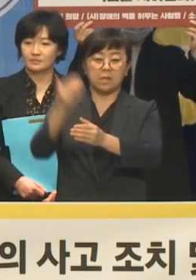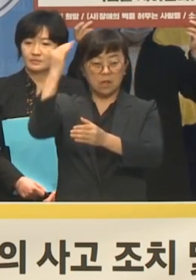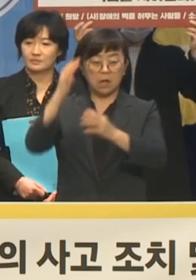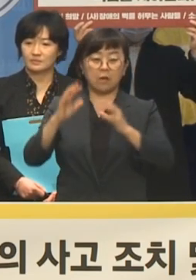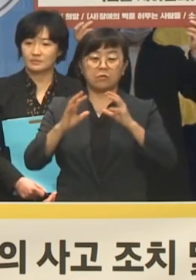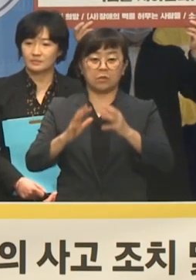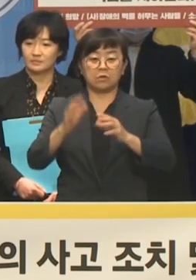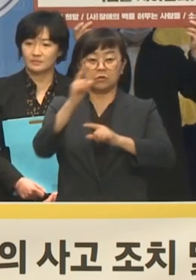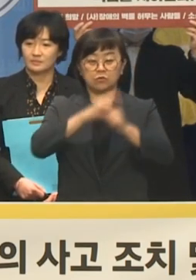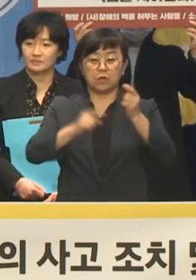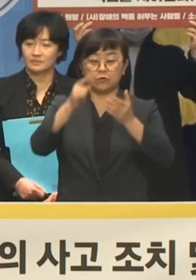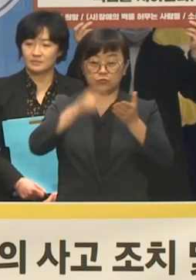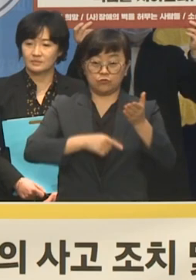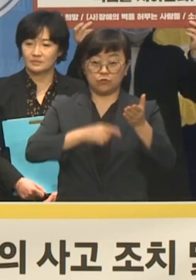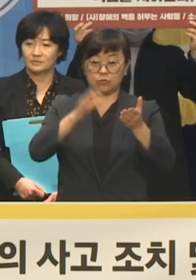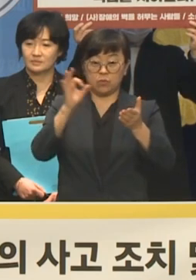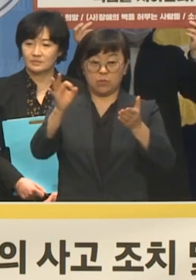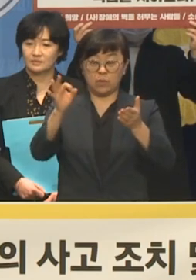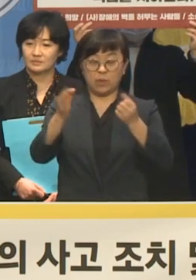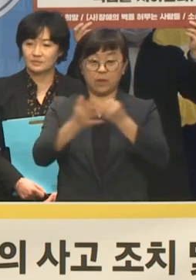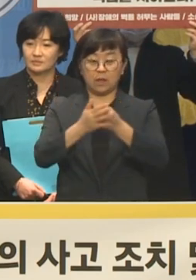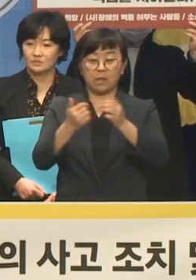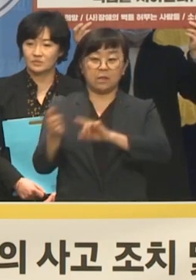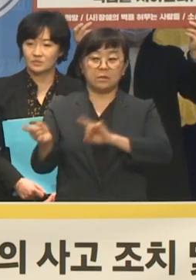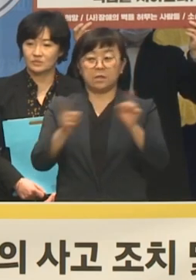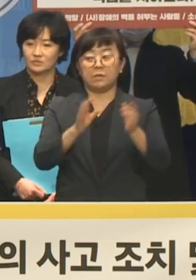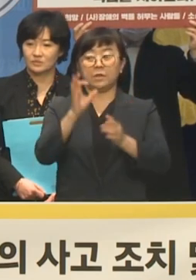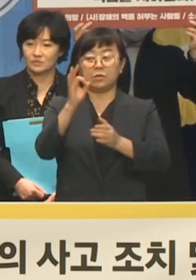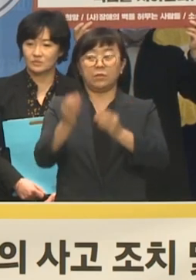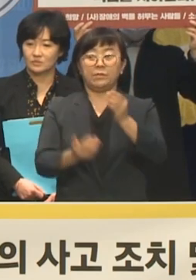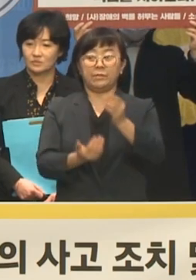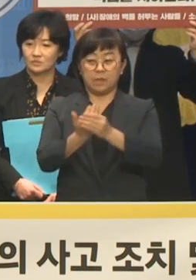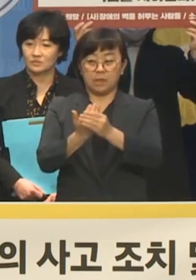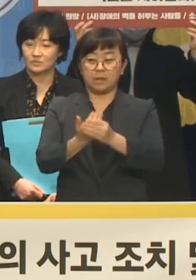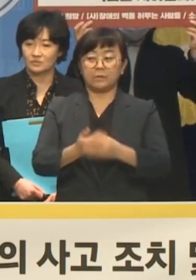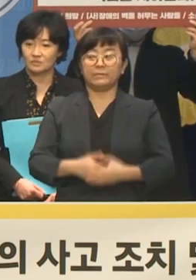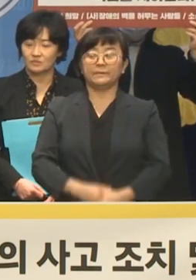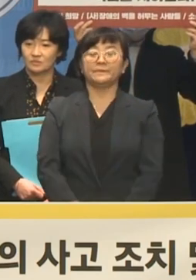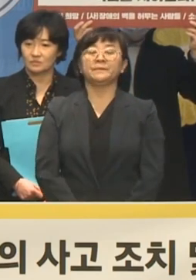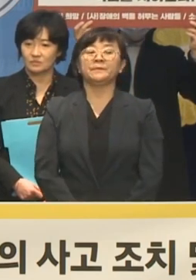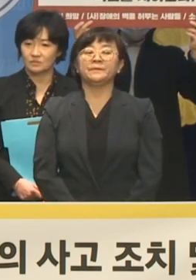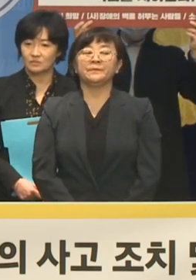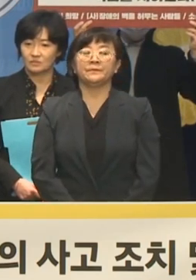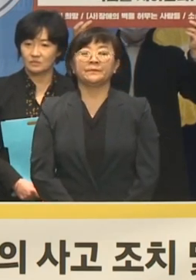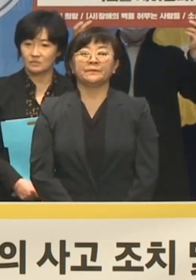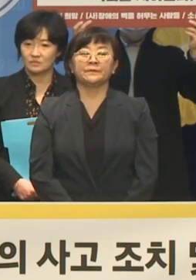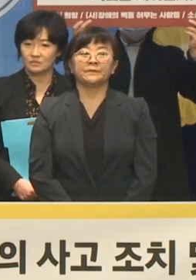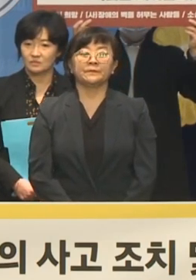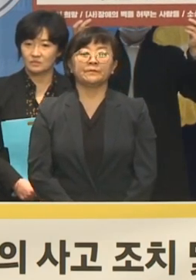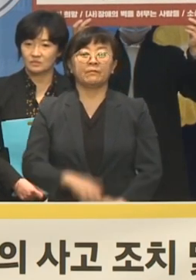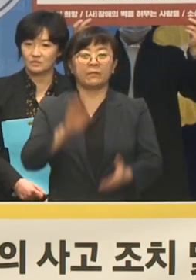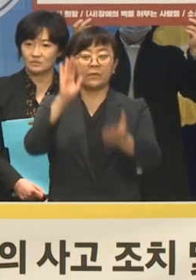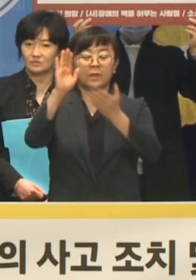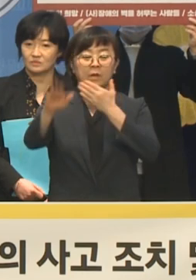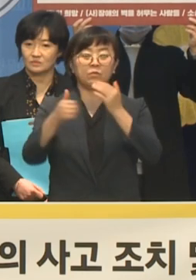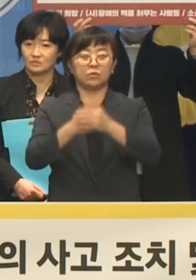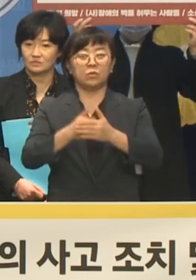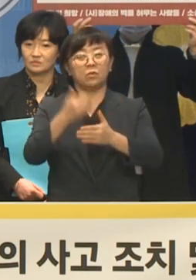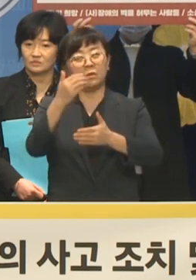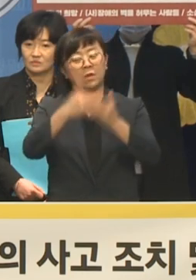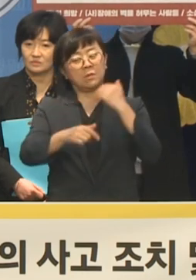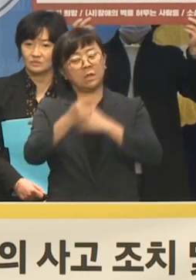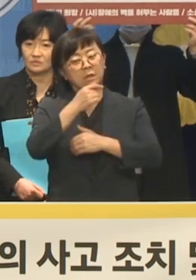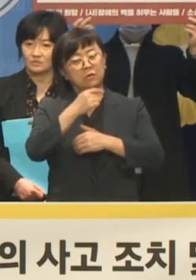한국에서의 추가 수술비와 재활비가 발생할 예정입니다. 또한 앞으로 후유장애가 예상되는